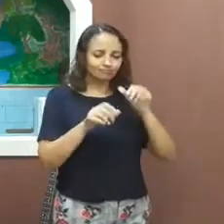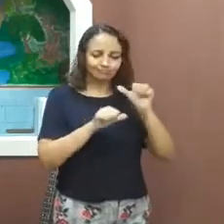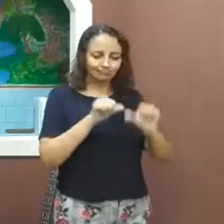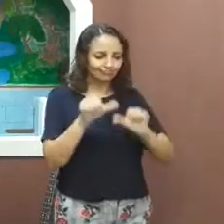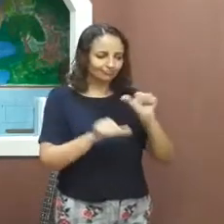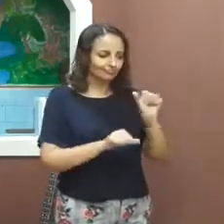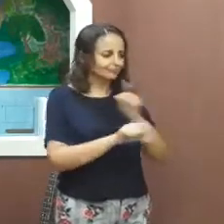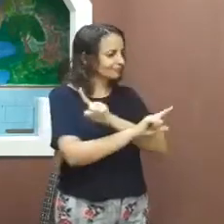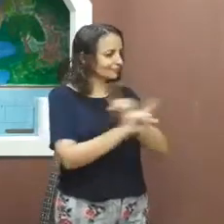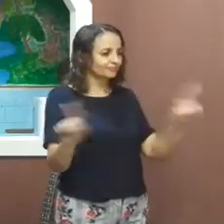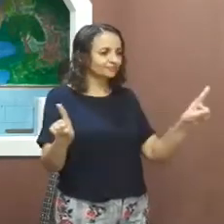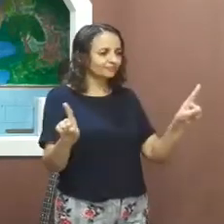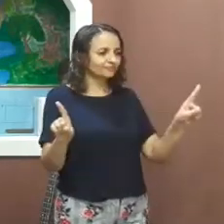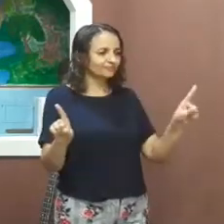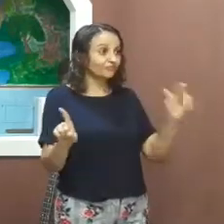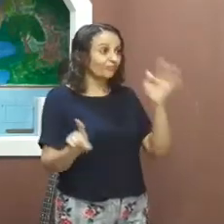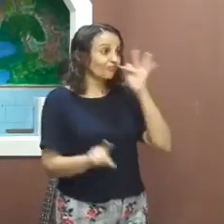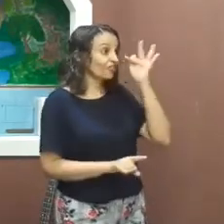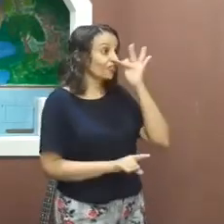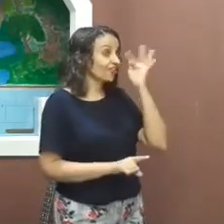As flores são lindas,